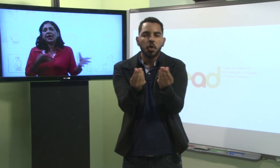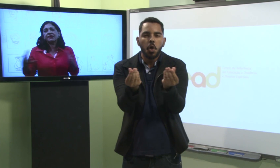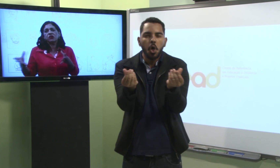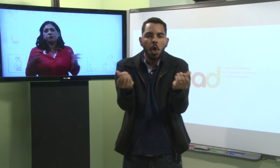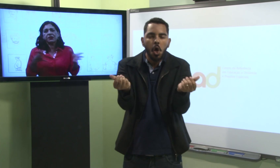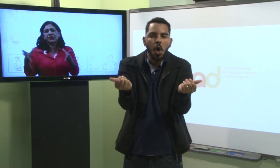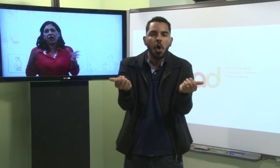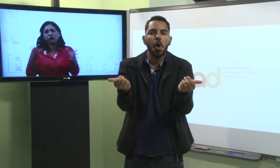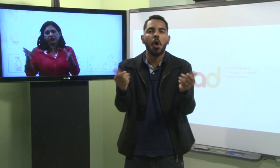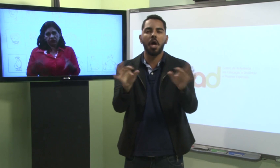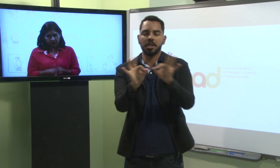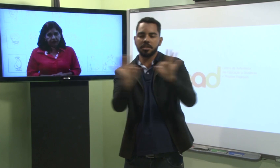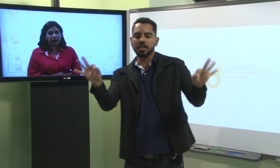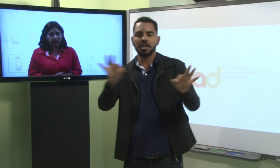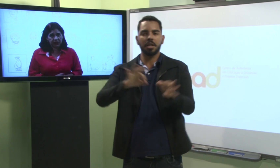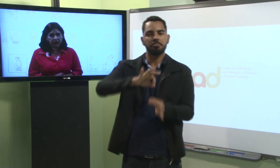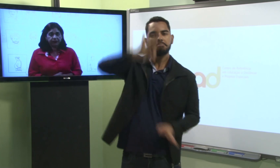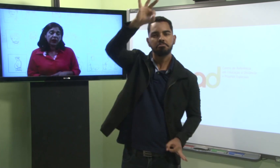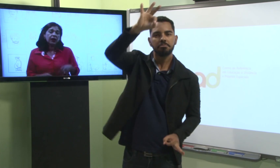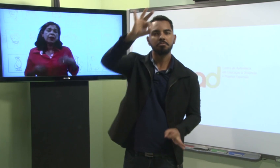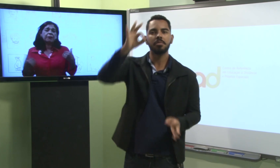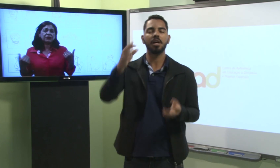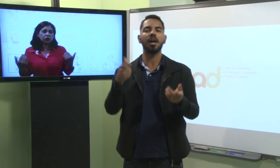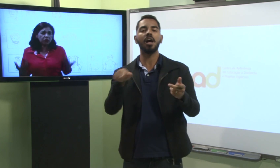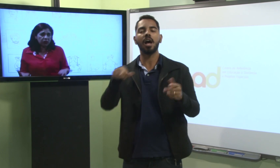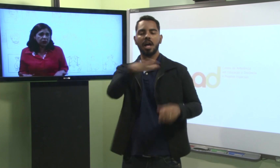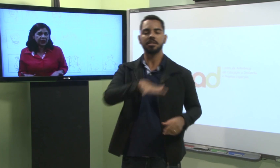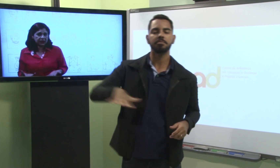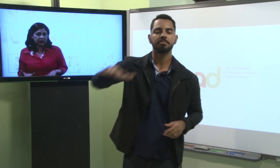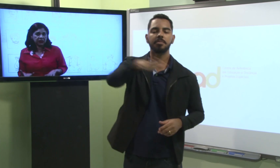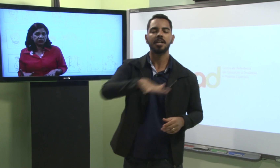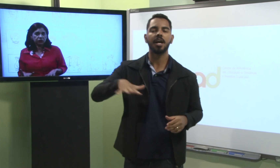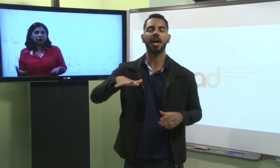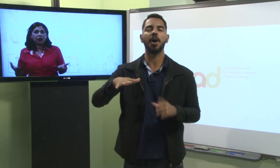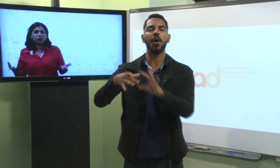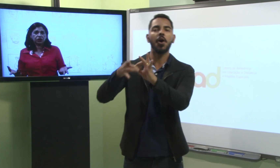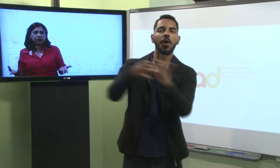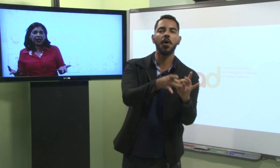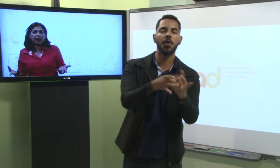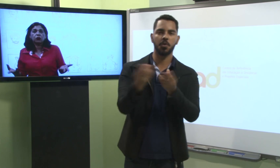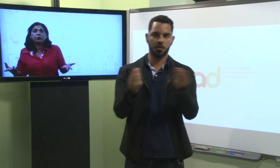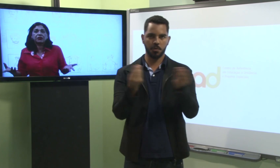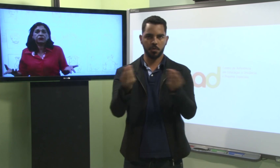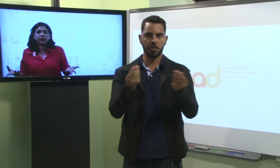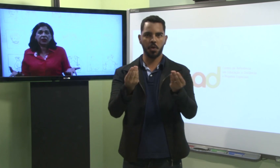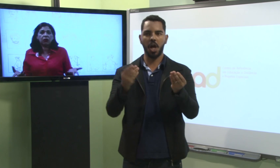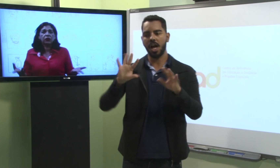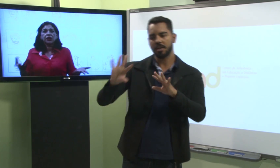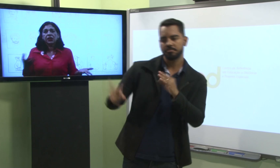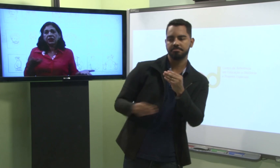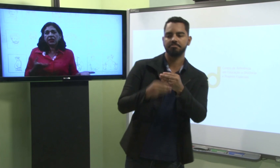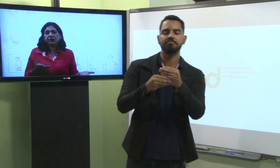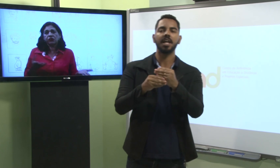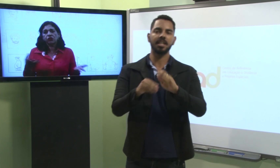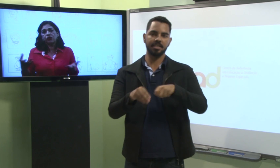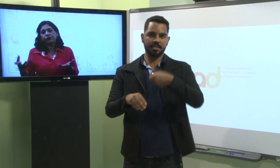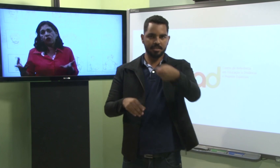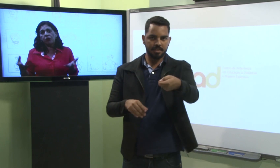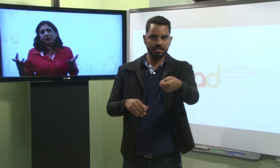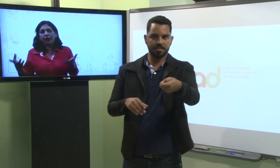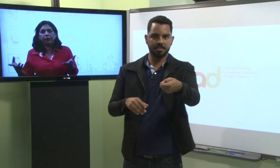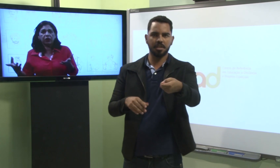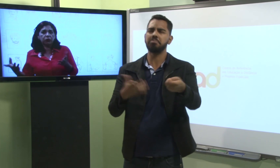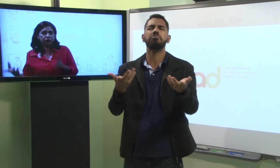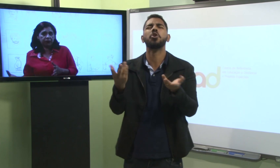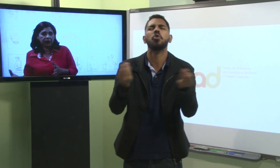e relação espacial de seus referentes. Mas como acontece isso? Aglutinar no mesmo sinal descrições de